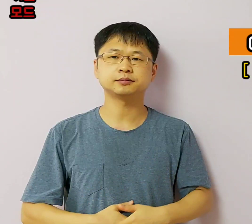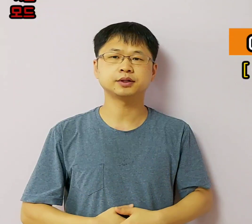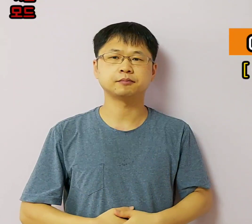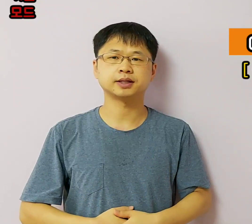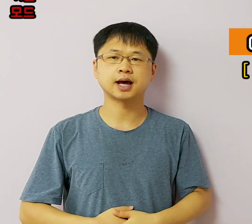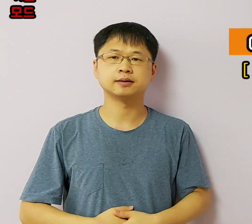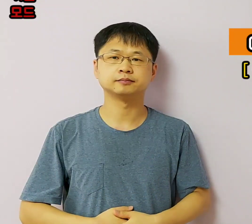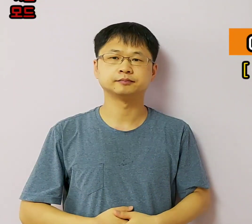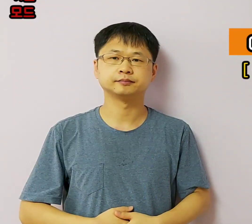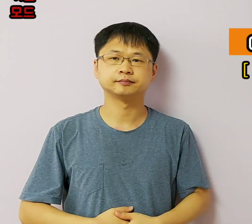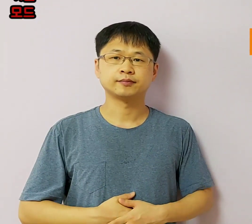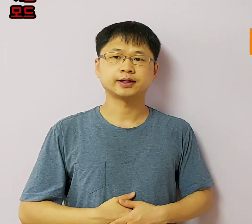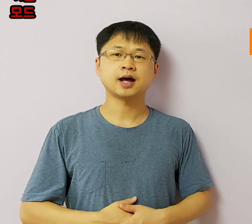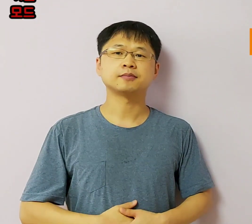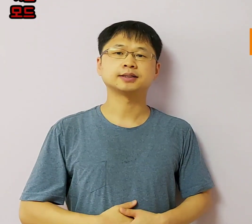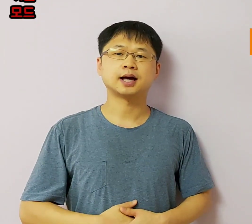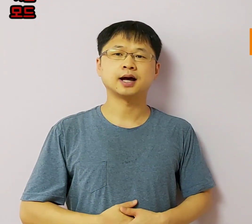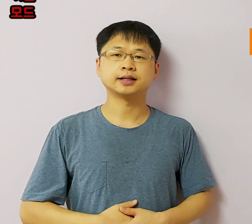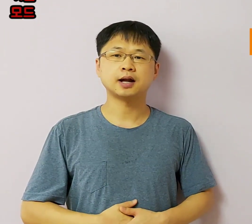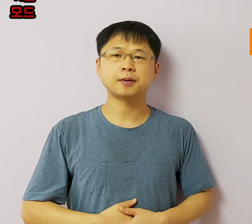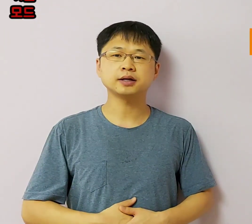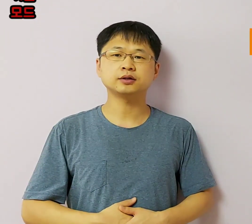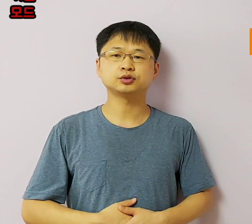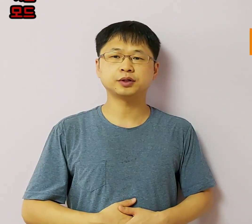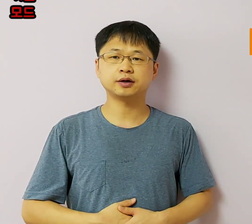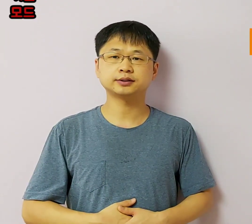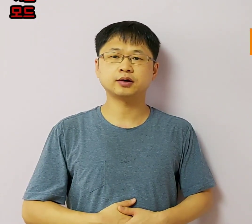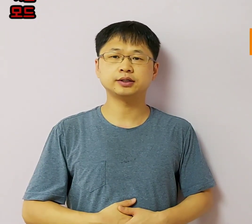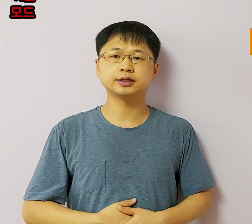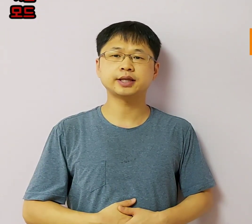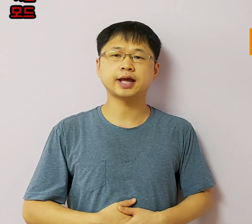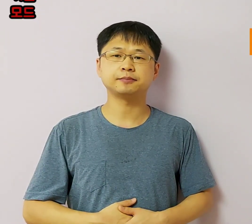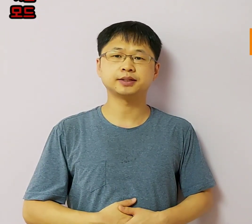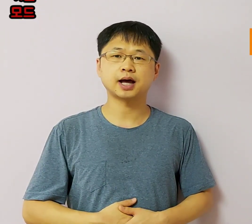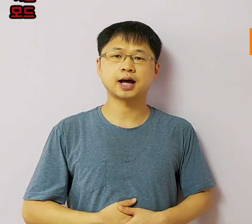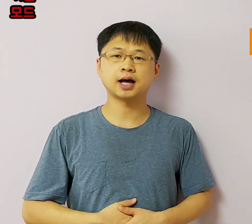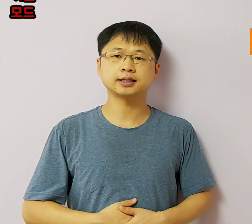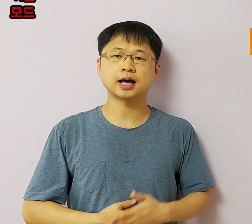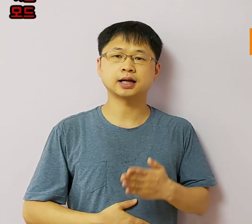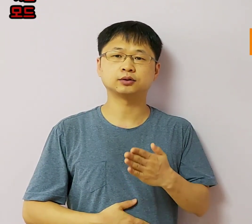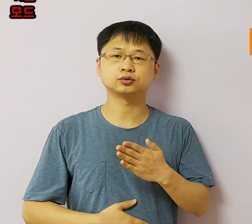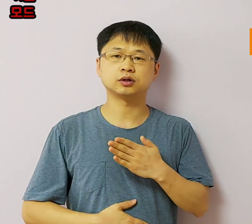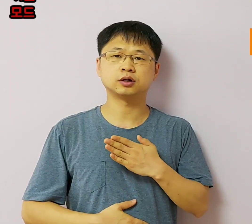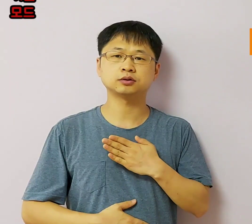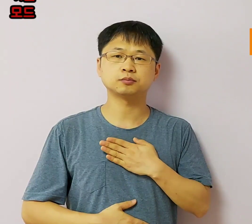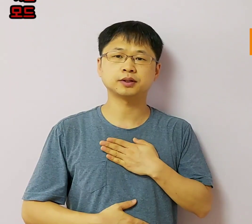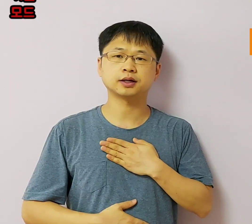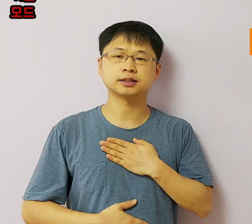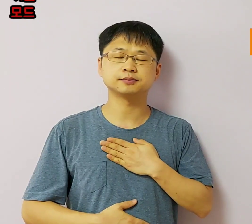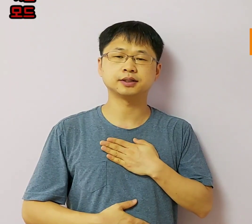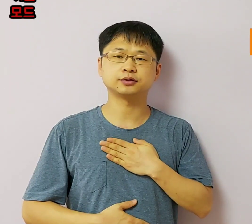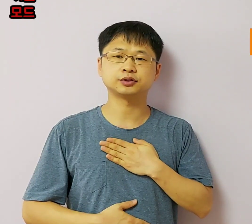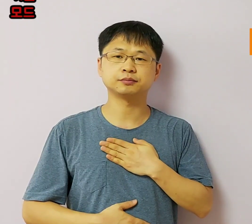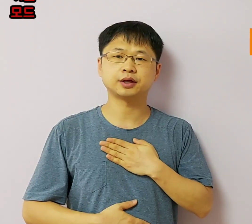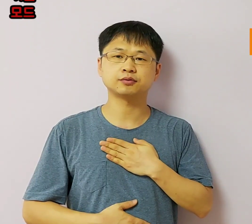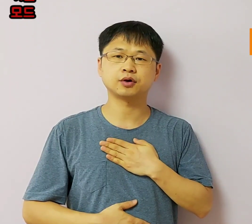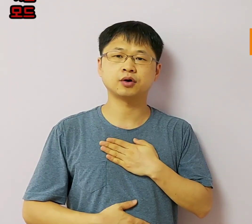표현하시면 됩니다. 네, 다음 가사 날 반겨주며 서 있는데입니다. 나라는 수어 손바닥 가슴에 대주시면